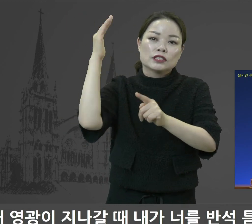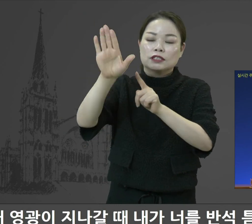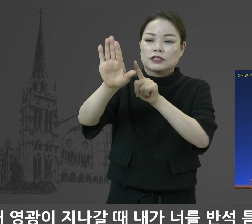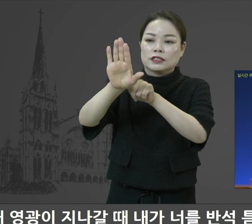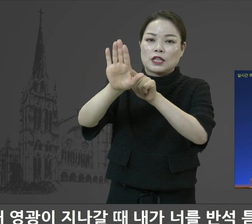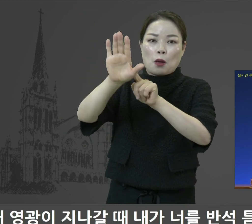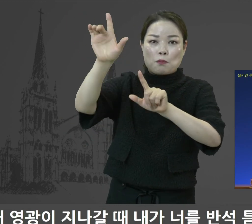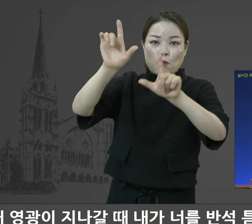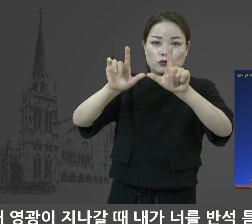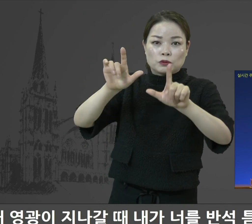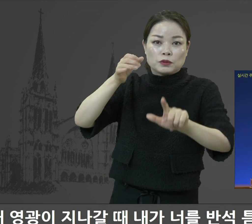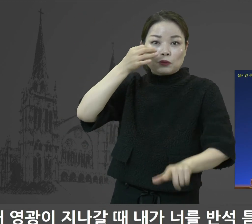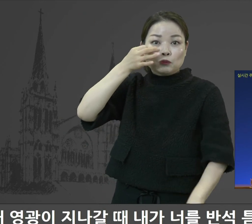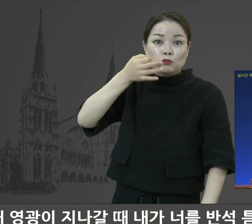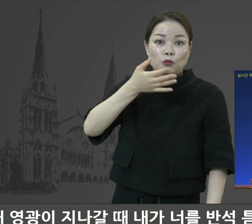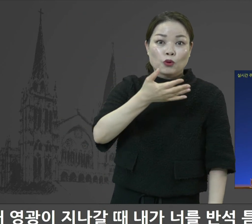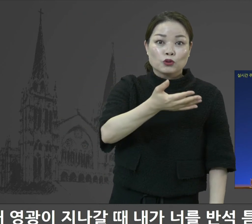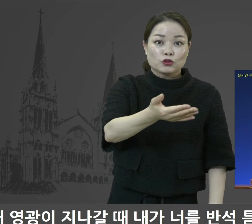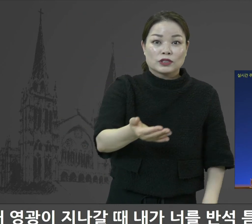보여주리라.